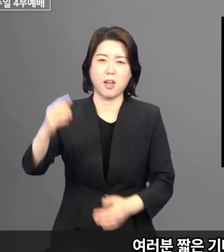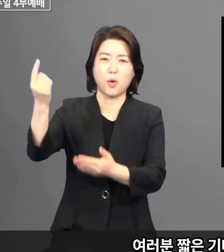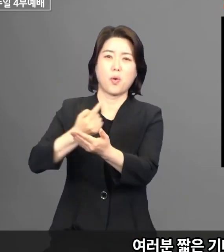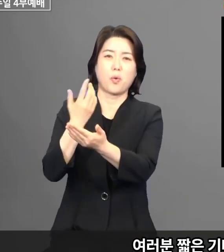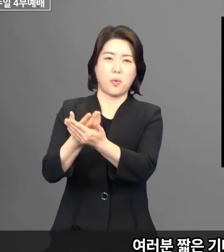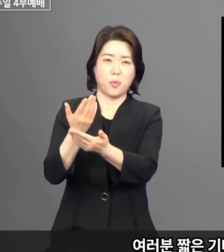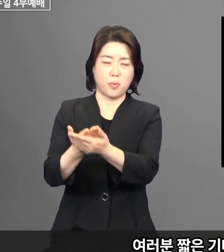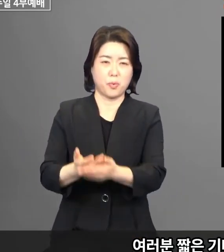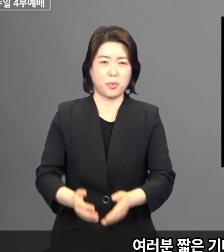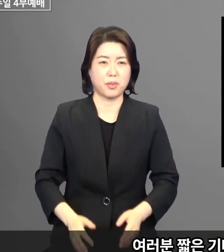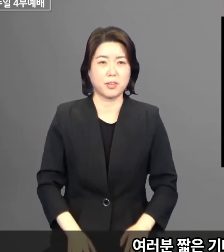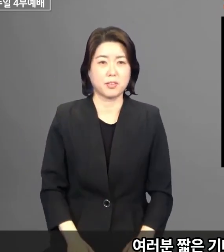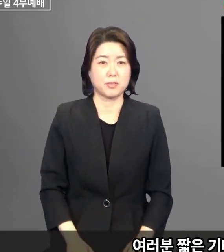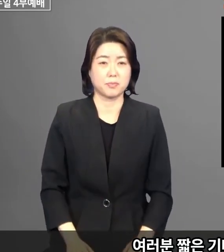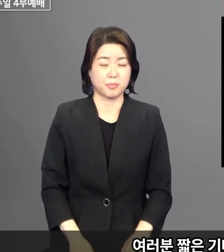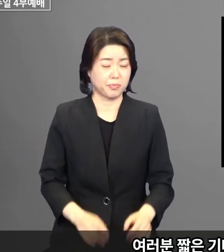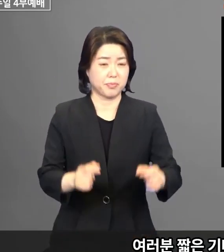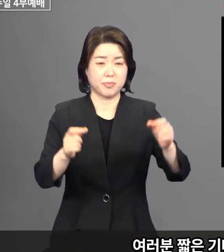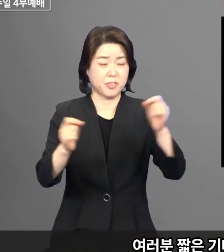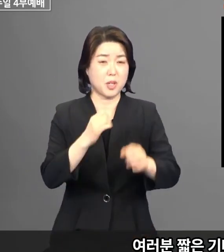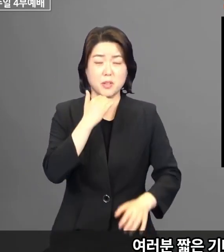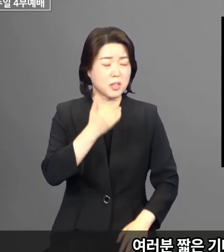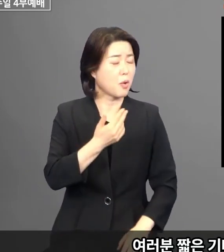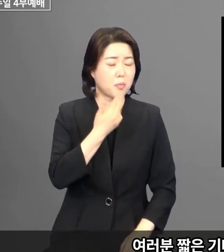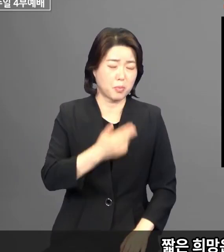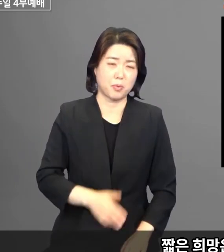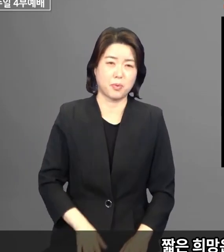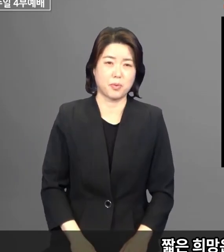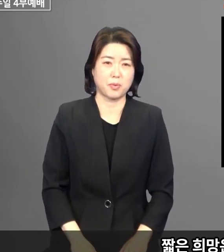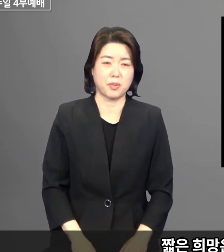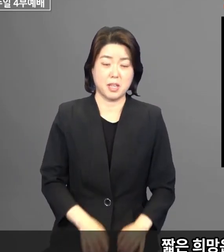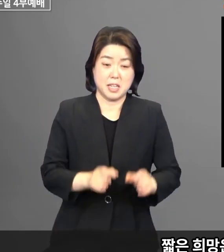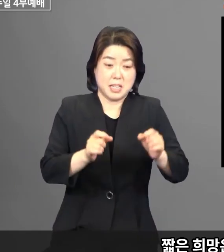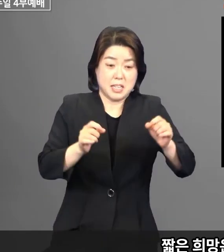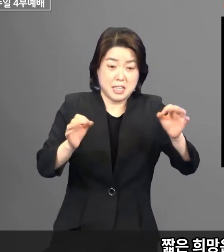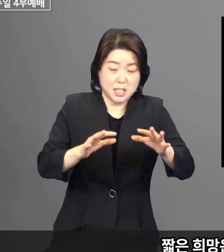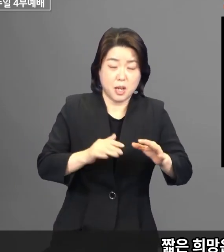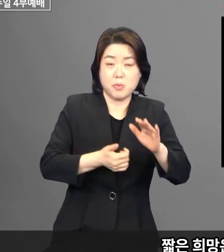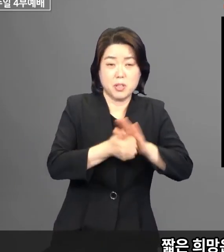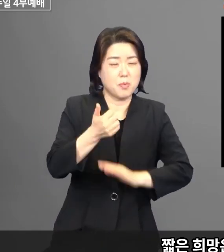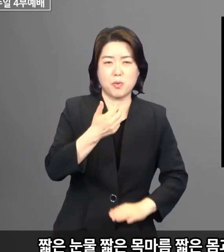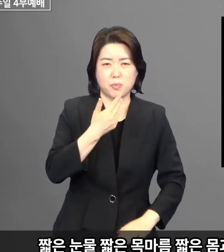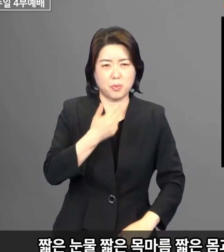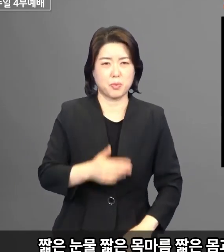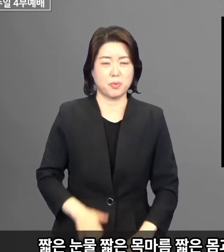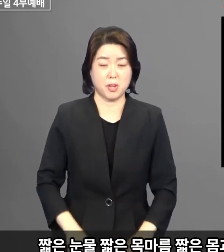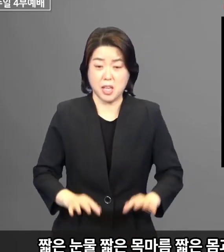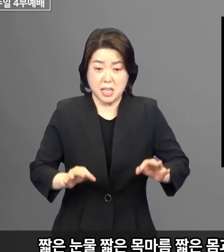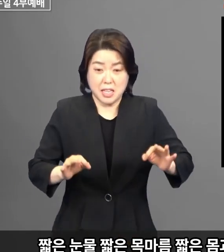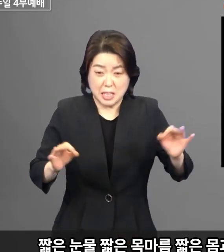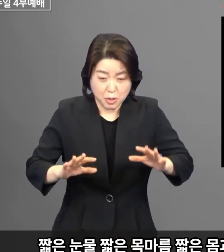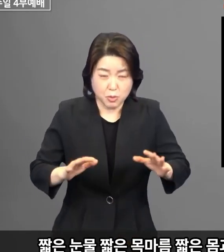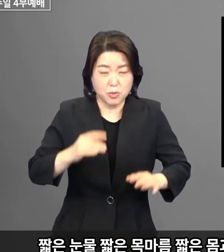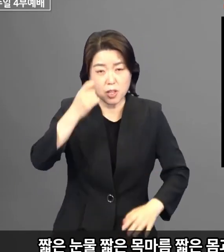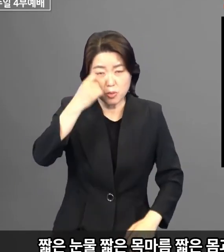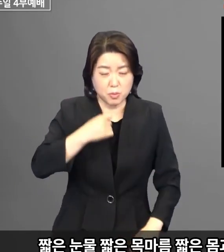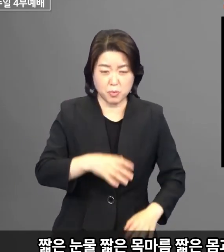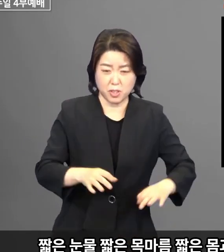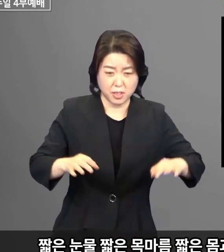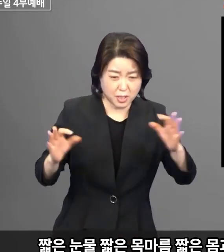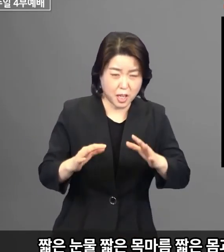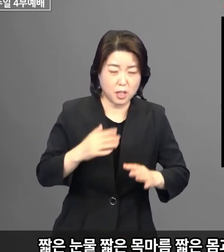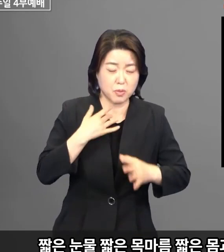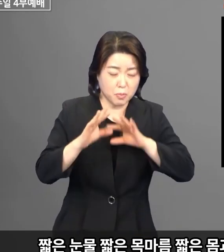여러분, 짧은 기다림은 없습니다. 짧은 희망은 없습니다. 짧은 눈물,